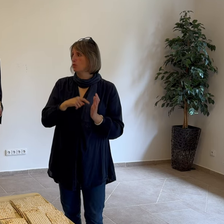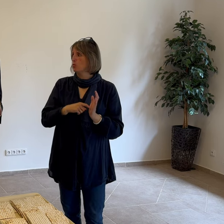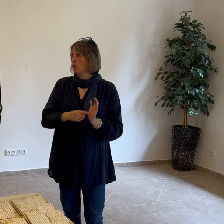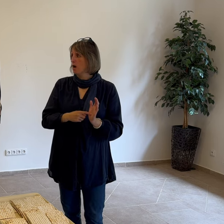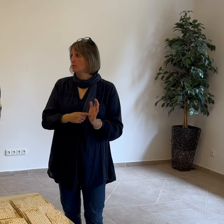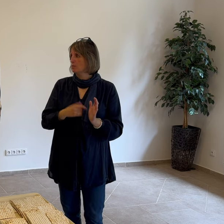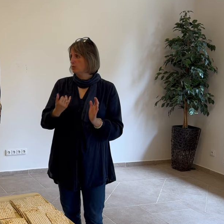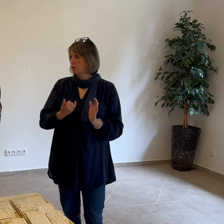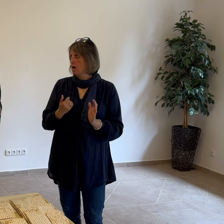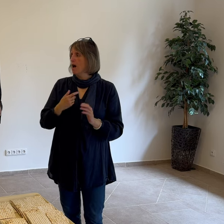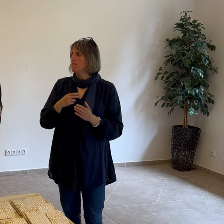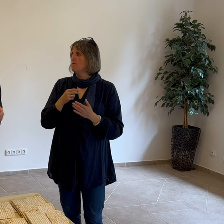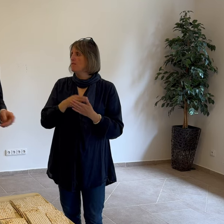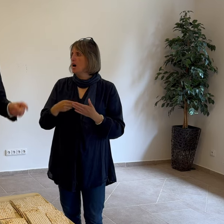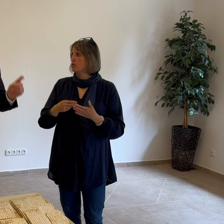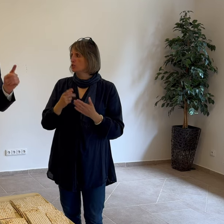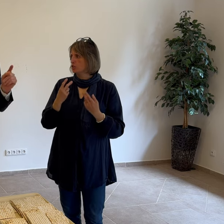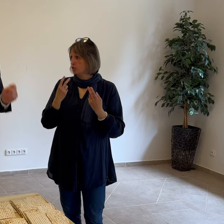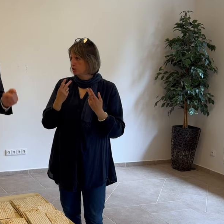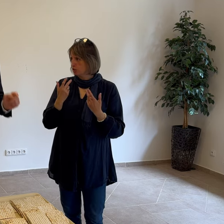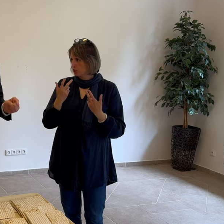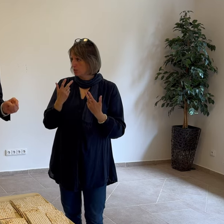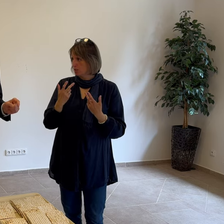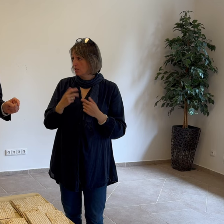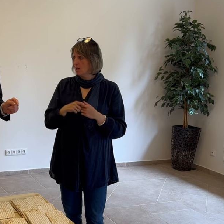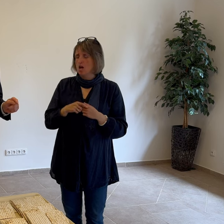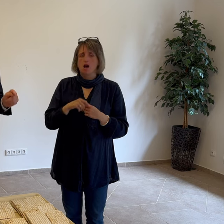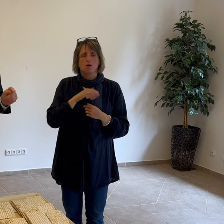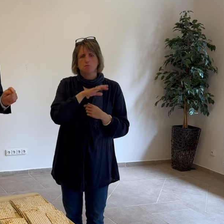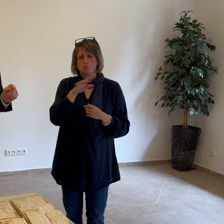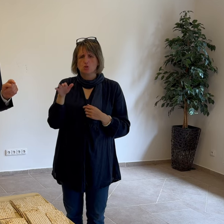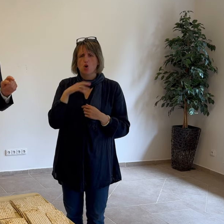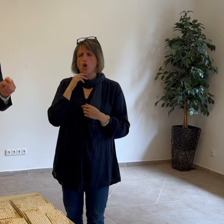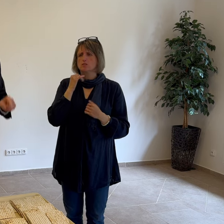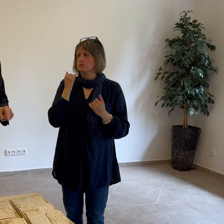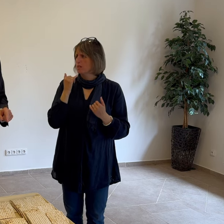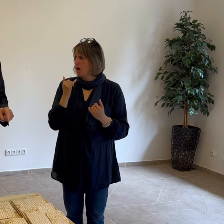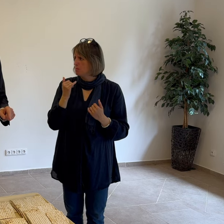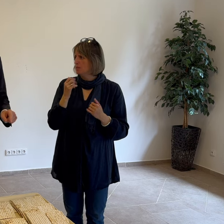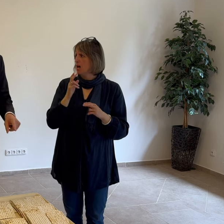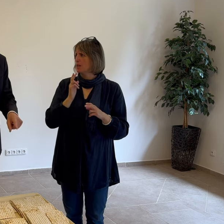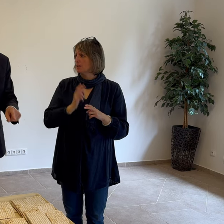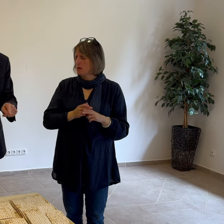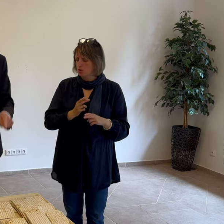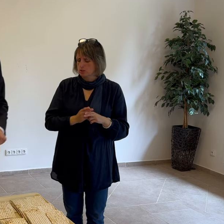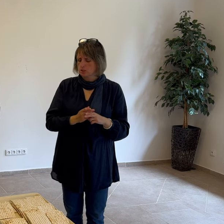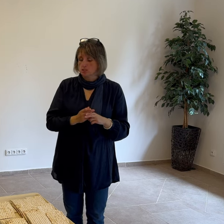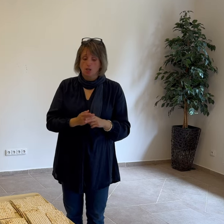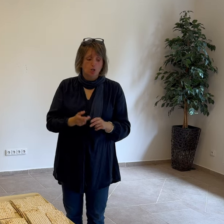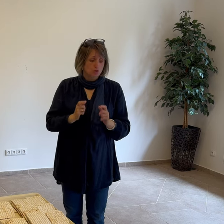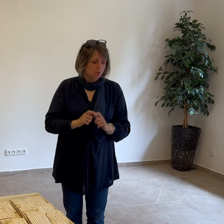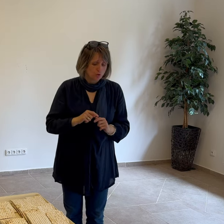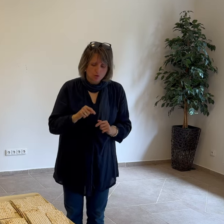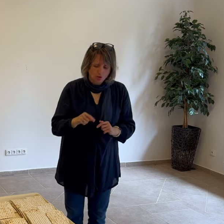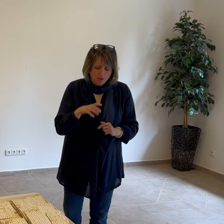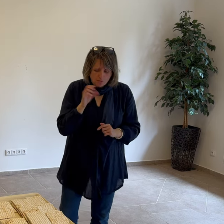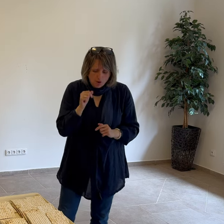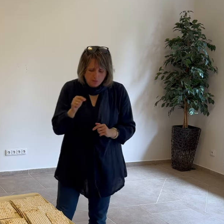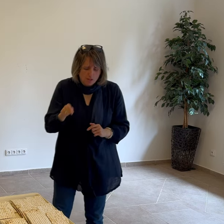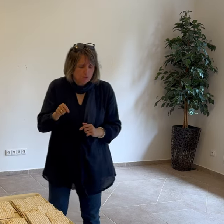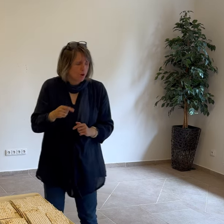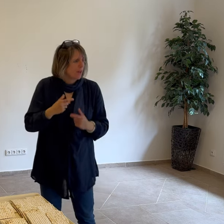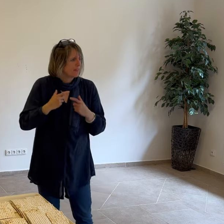ve verši 30 je napsáno mnozí jste slabí a nemocní protože jste nepochopili že to je tělo Páně že to je